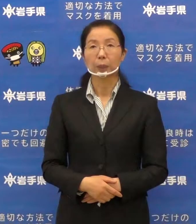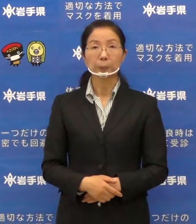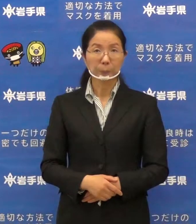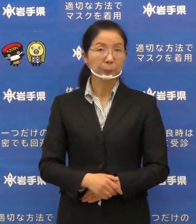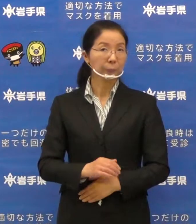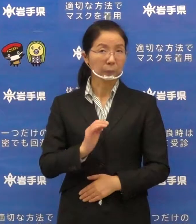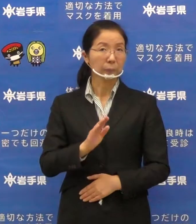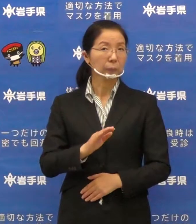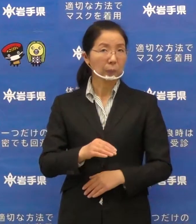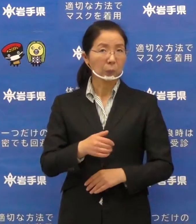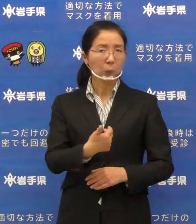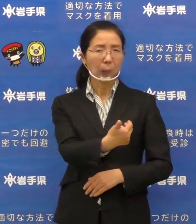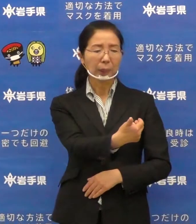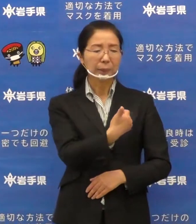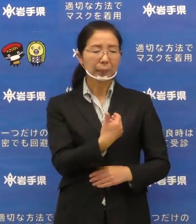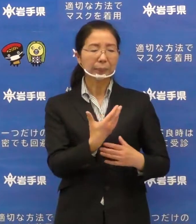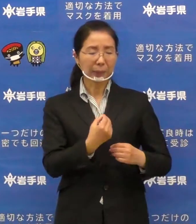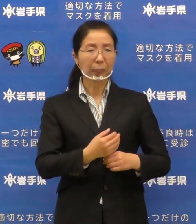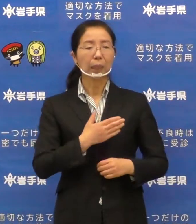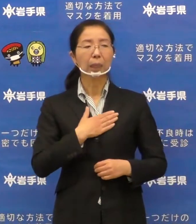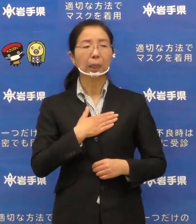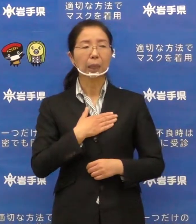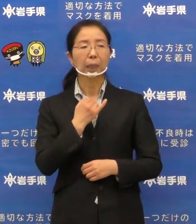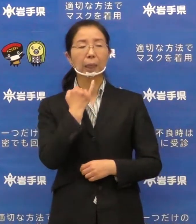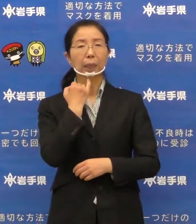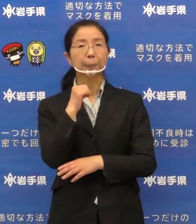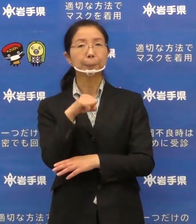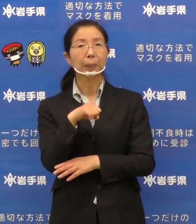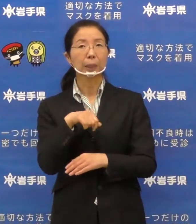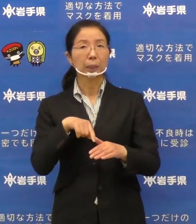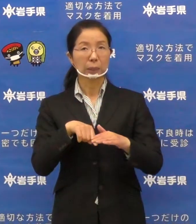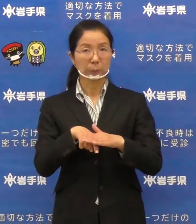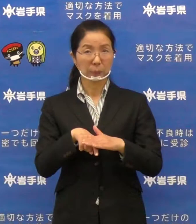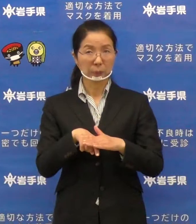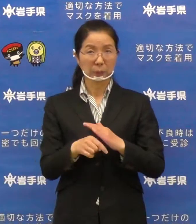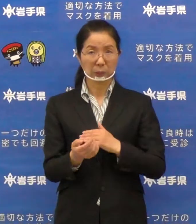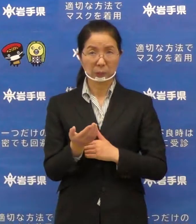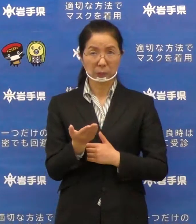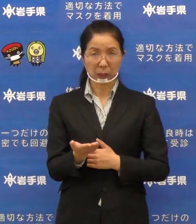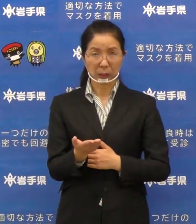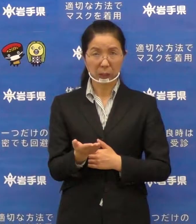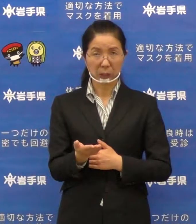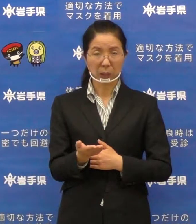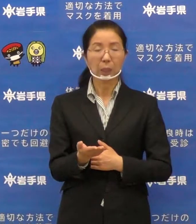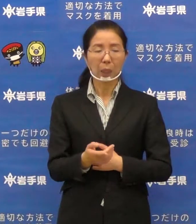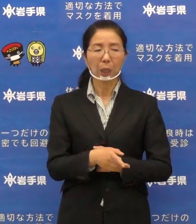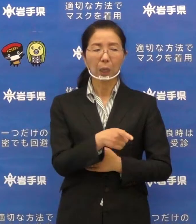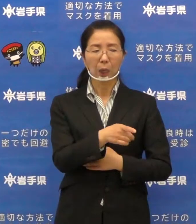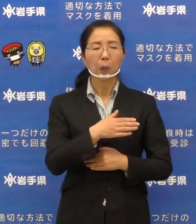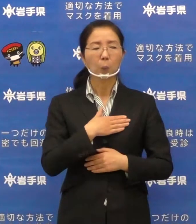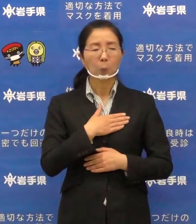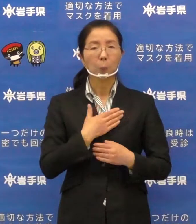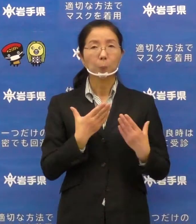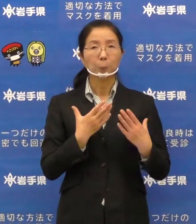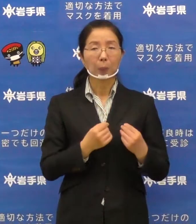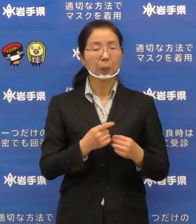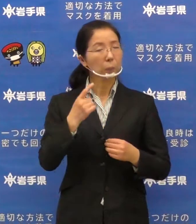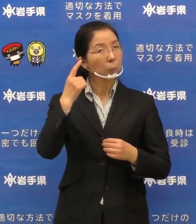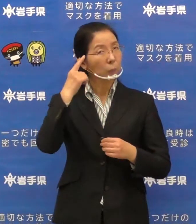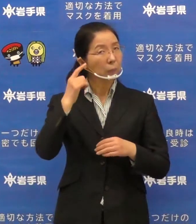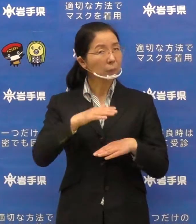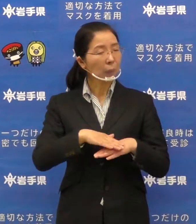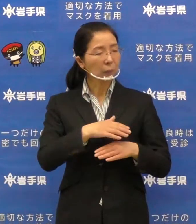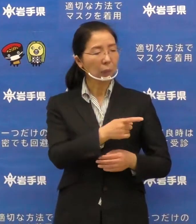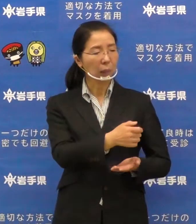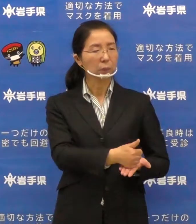知事はその依頼に対して、まあ、量として、そのように受け止めたというか、まあ、その意向を